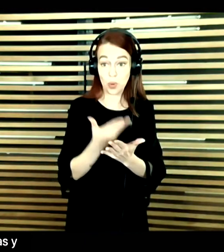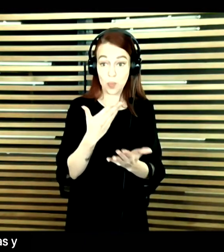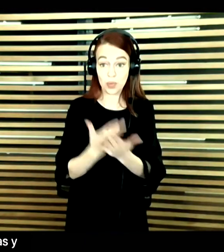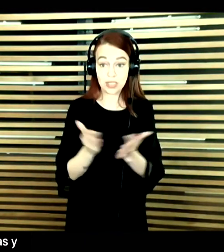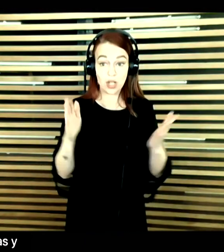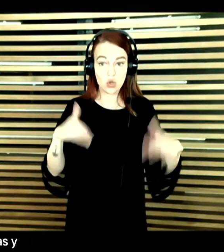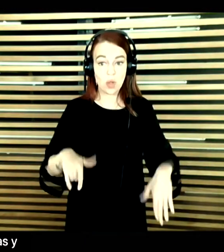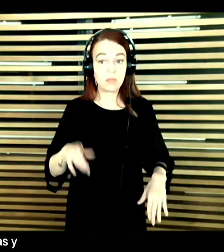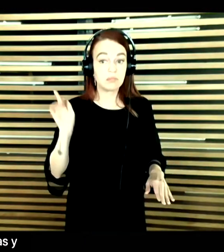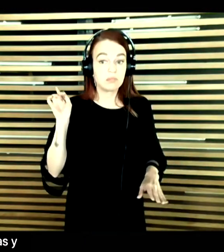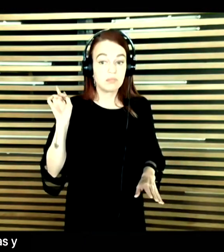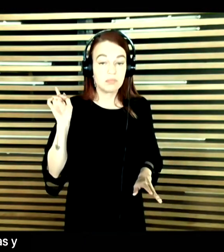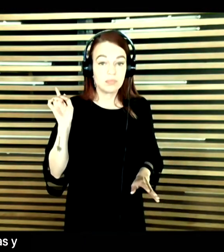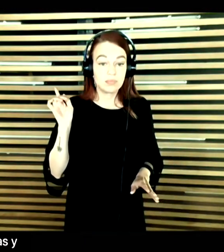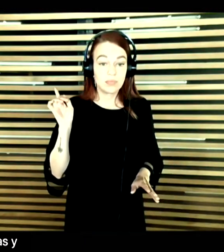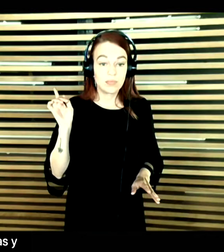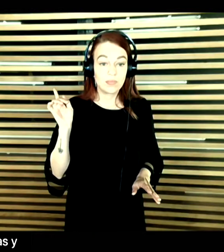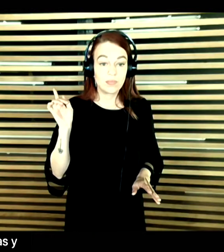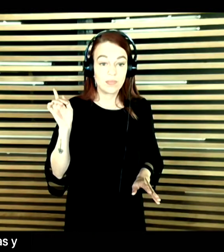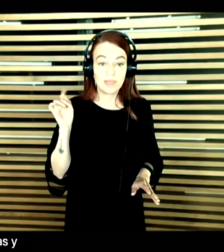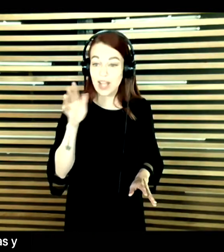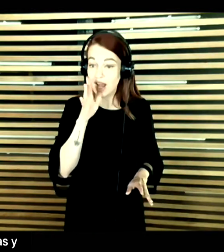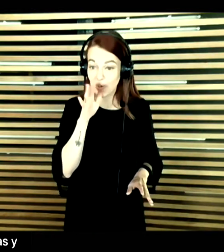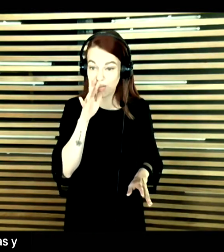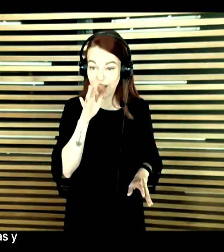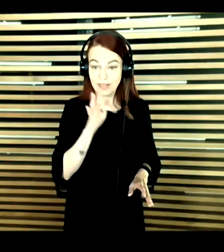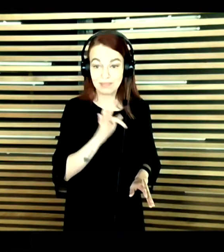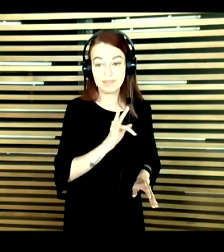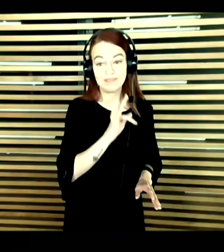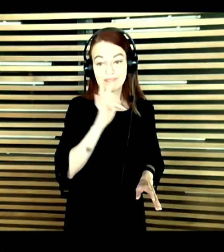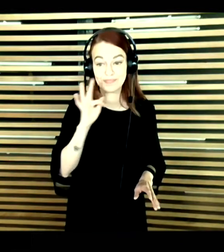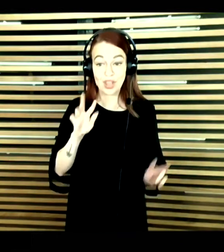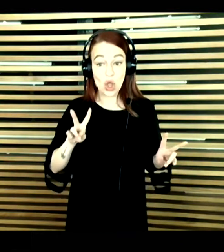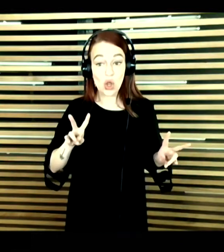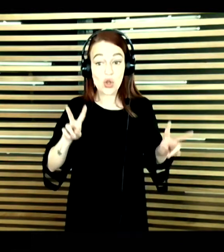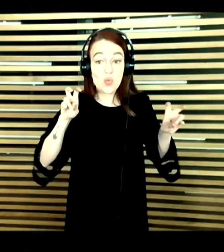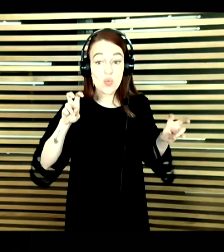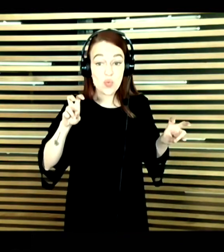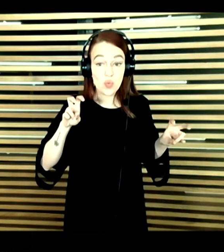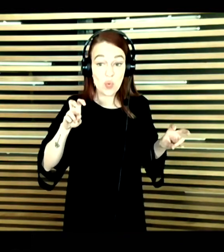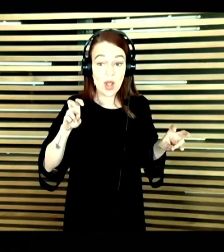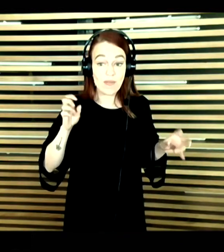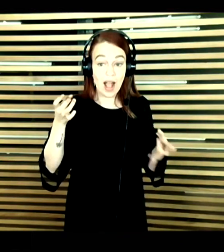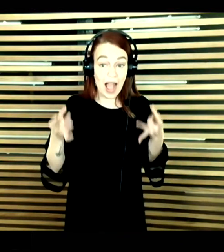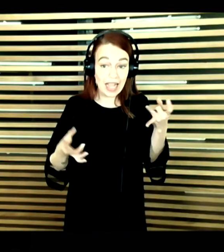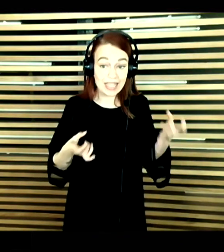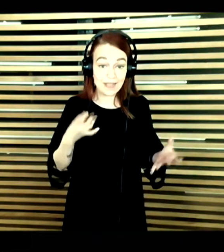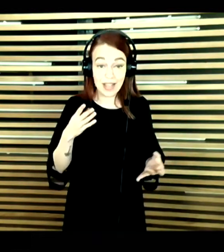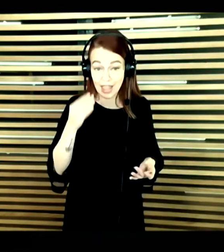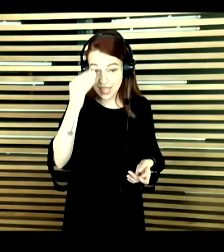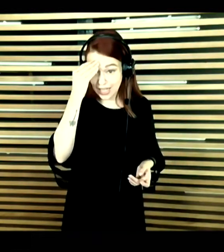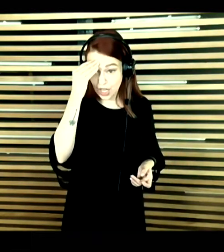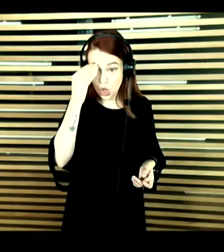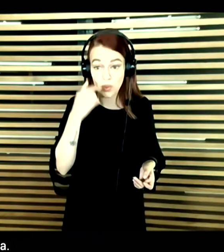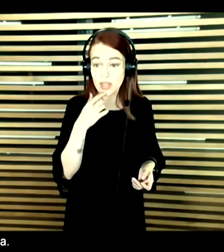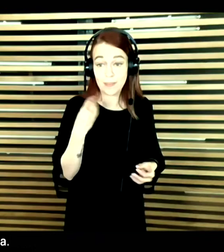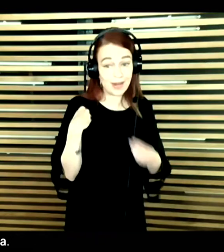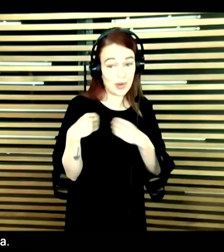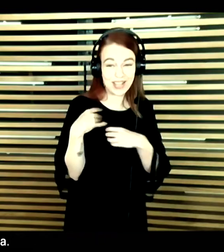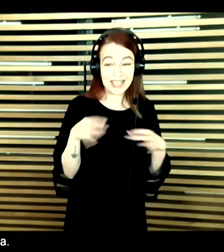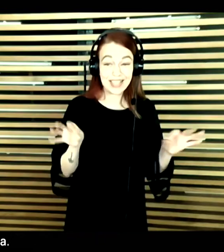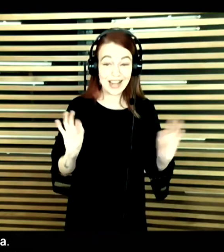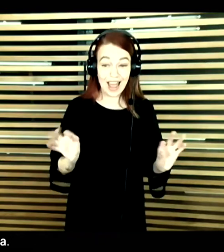solo me resta pasar a la nueva actividad. Creo, me dicen que no hay preguntas, por